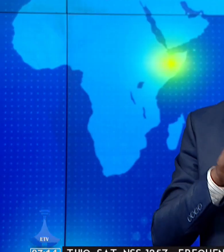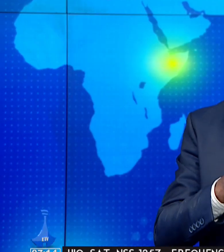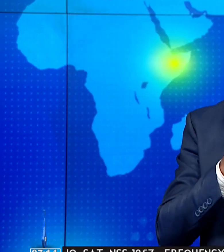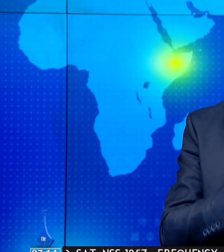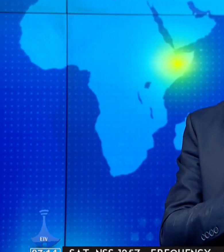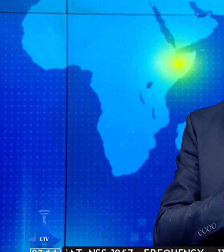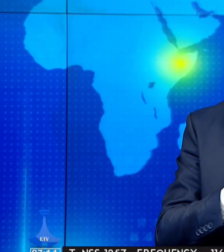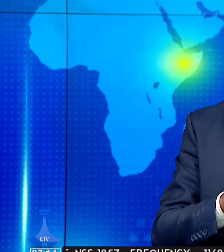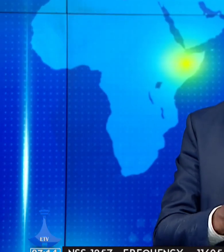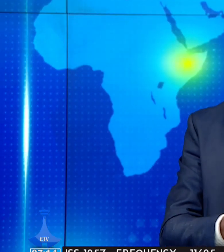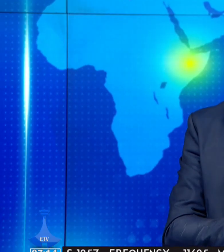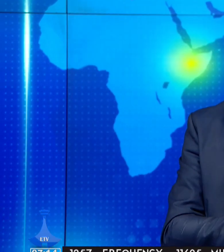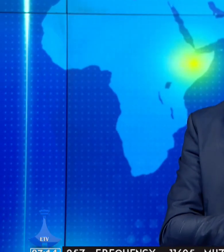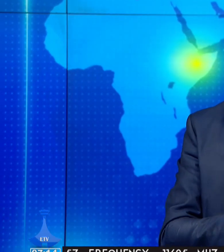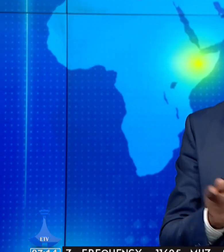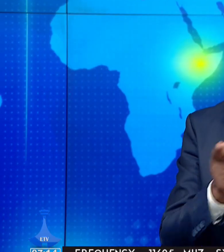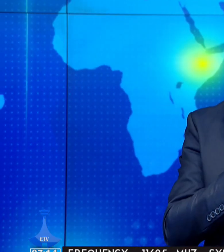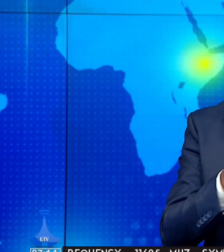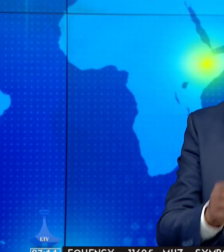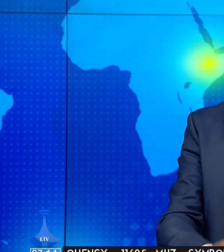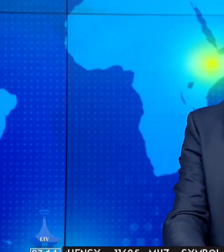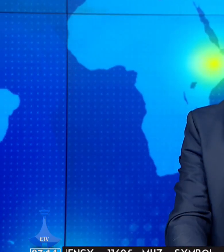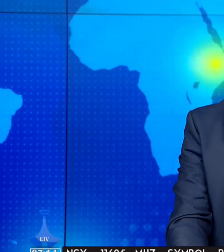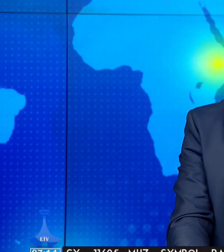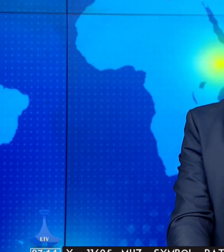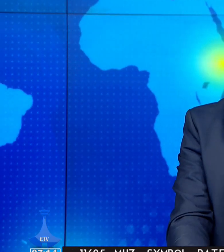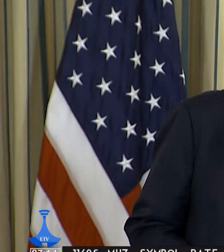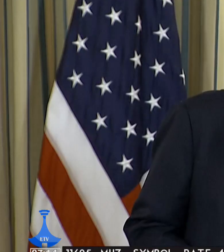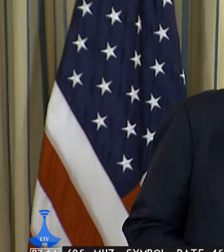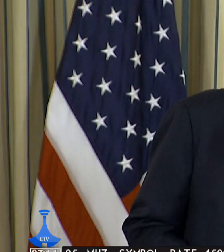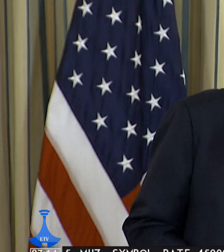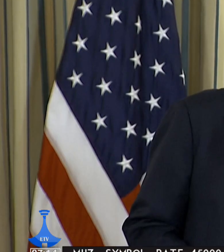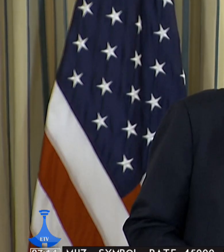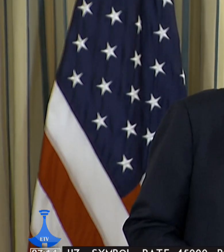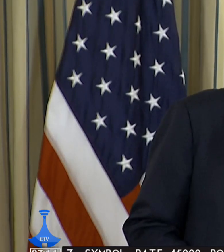የተደረሰው የተኩስ አቁም ስምምነት ፈተና ገጥሞታል።